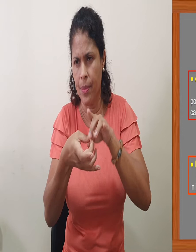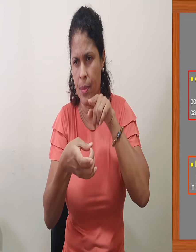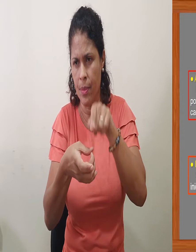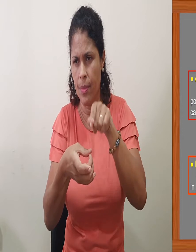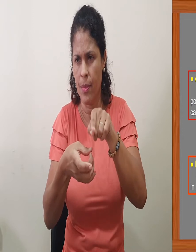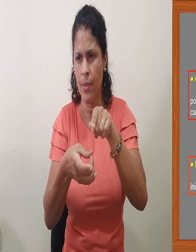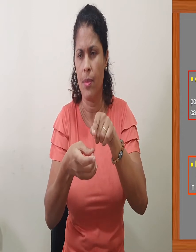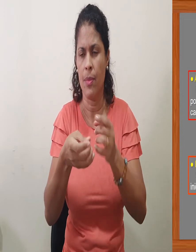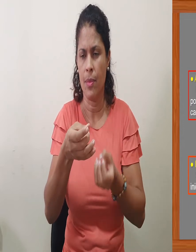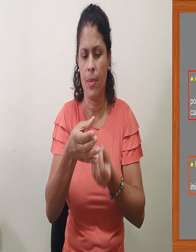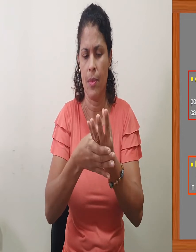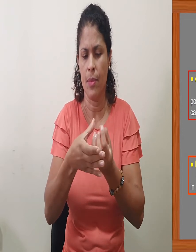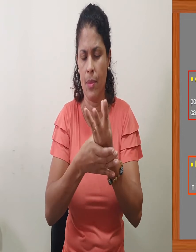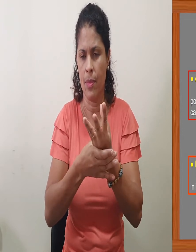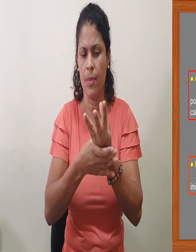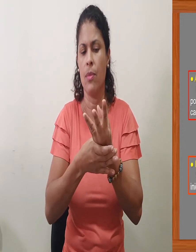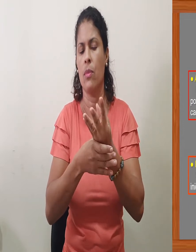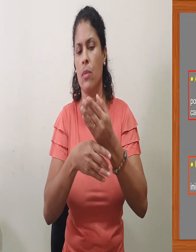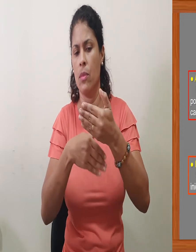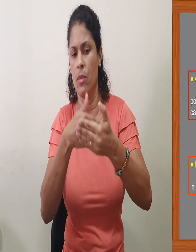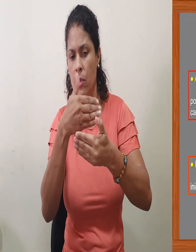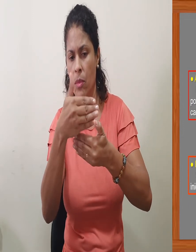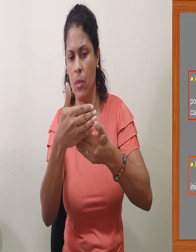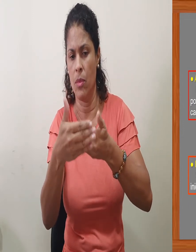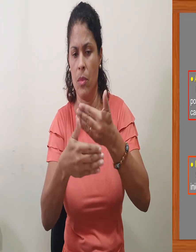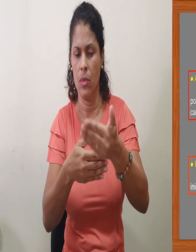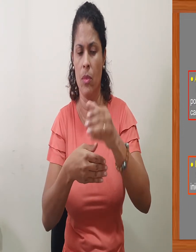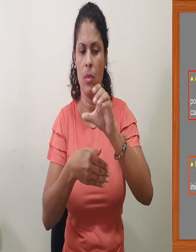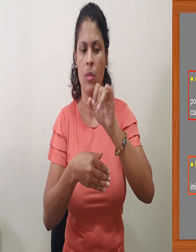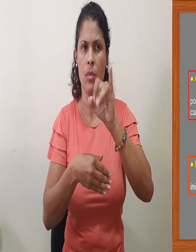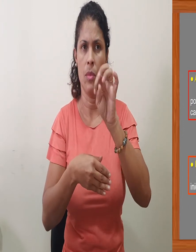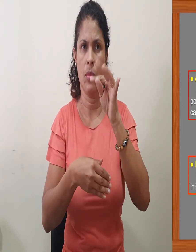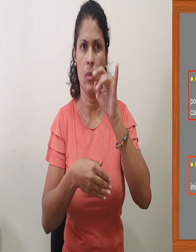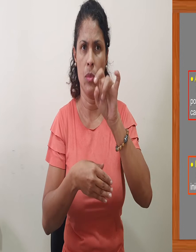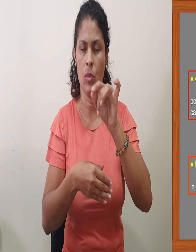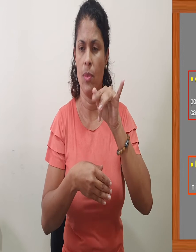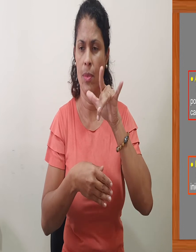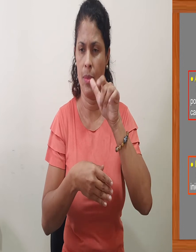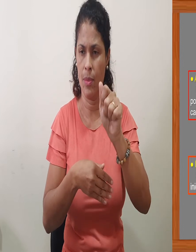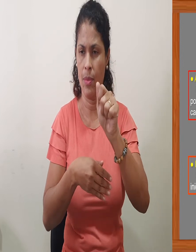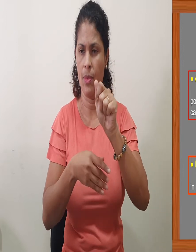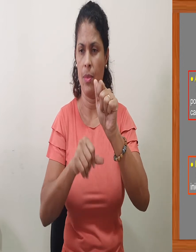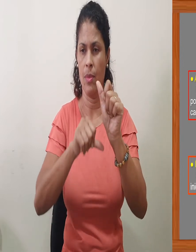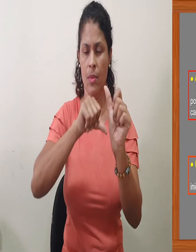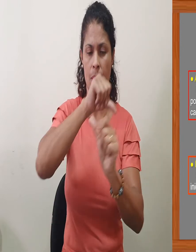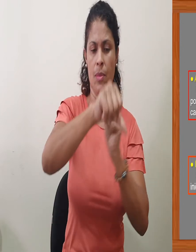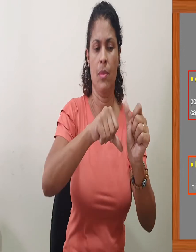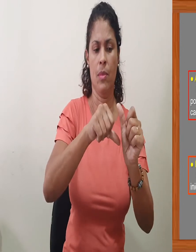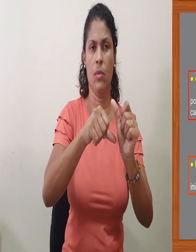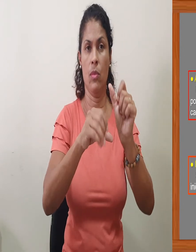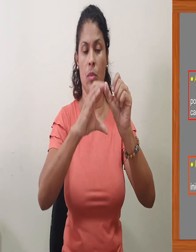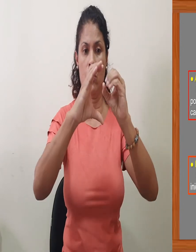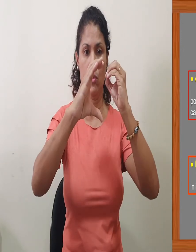anti-oncogêneses. Esses anti-oncogêneses são genes que têm a capacidade de interromper a oncogênese ainda na fase